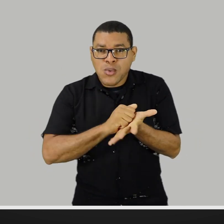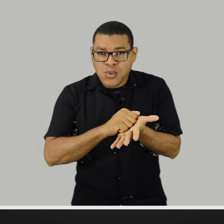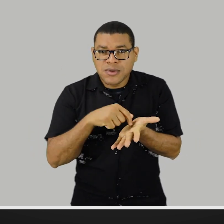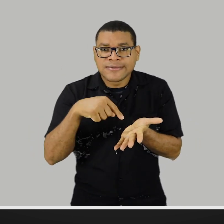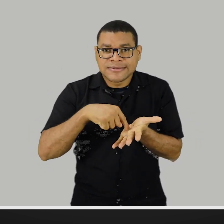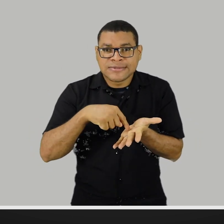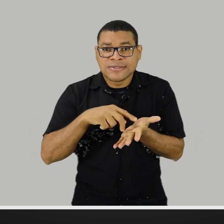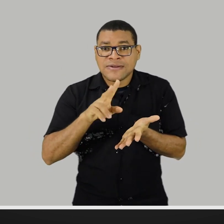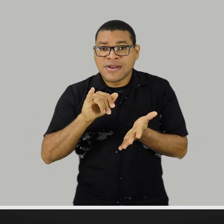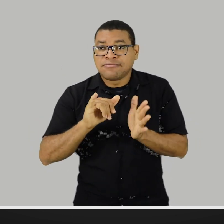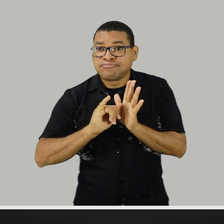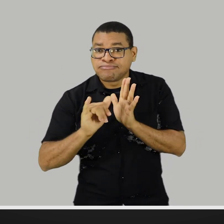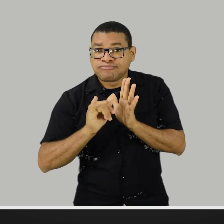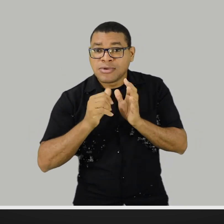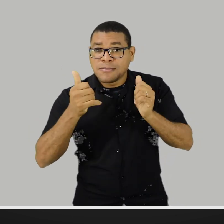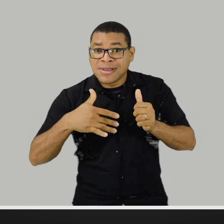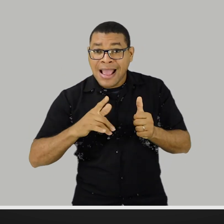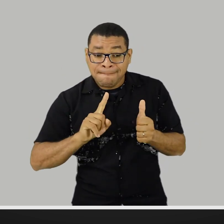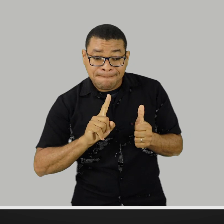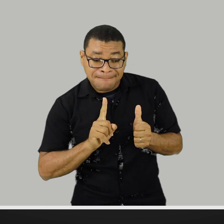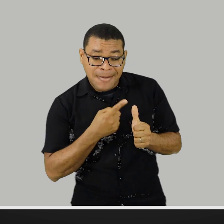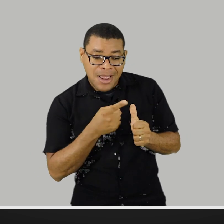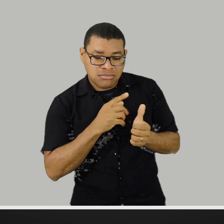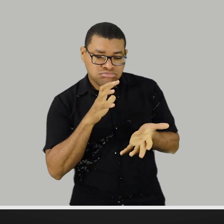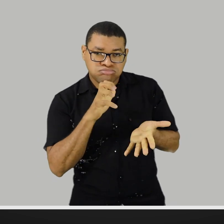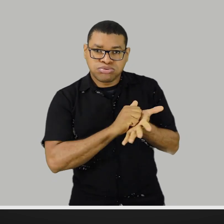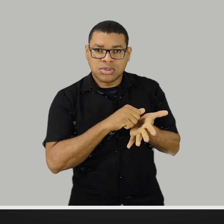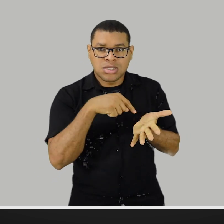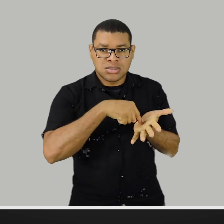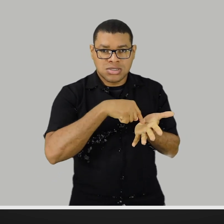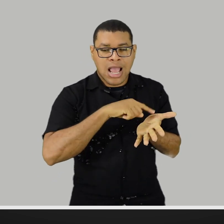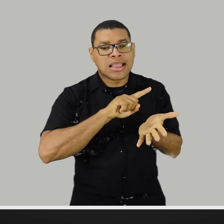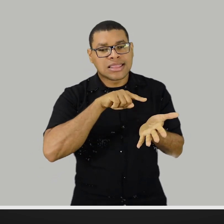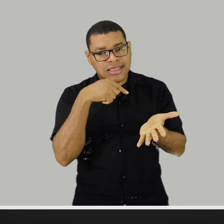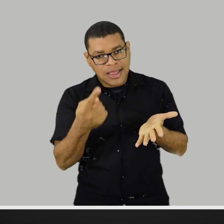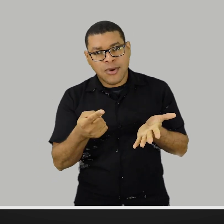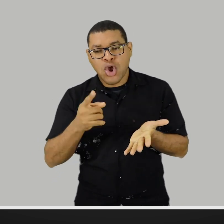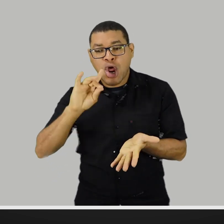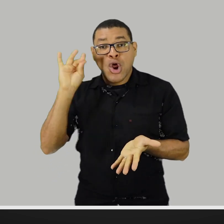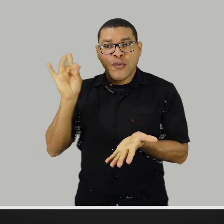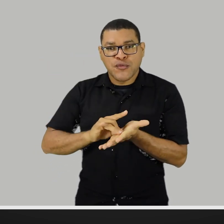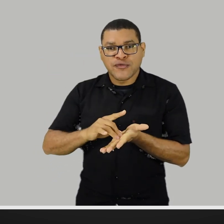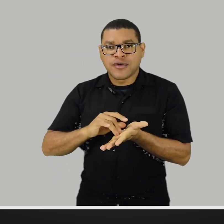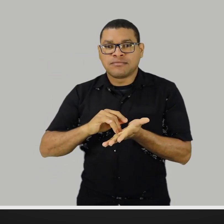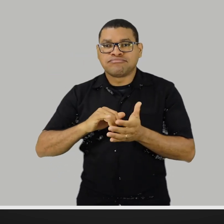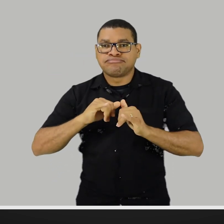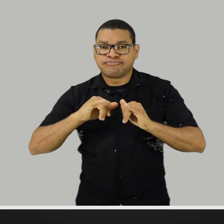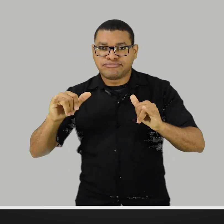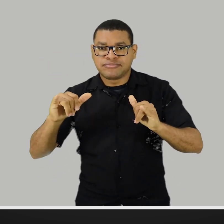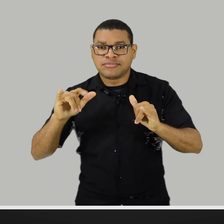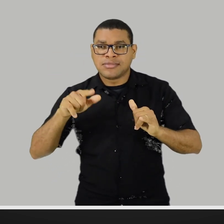será publicada após a efetivação da pré-matrícula institucional dos candidatos convocados da lista de espera